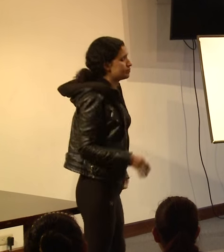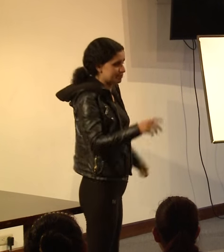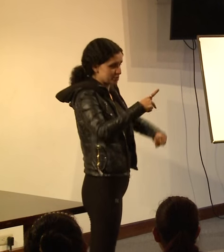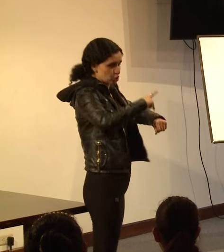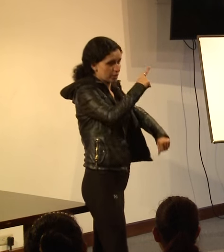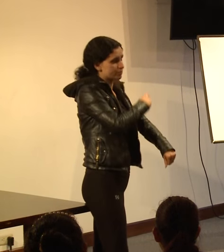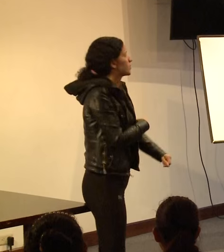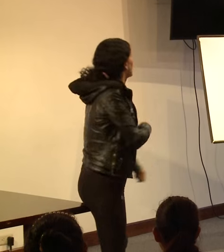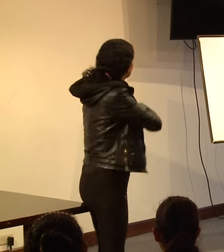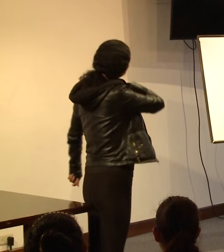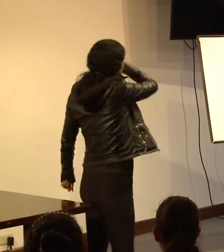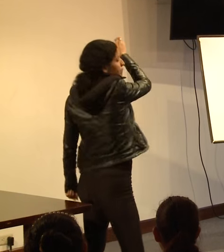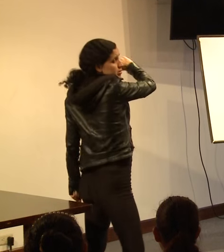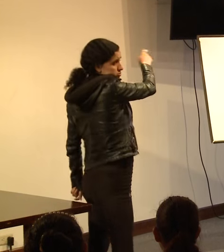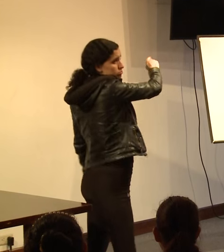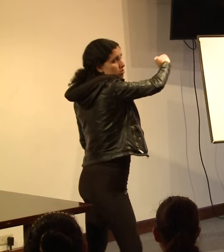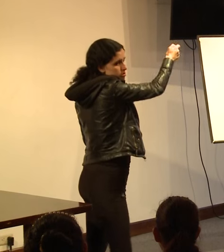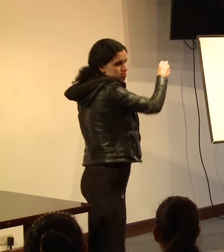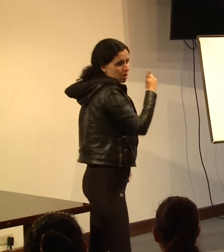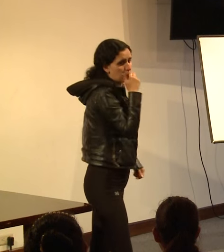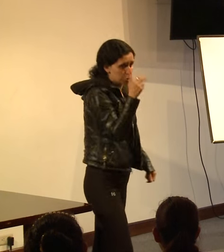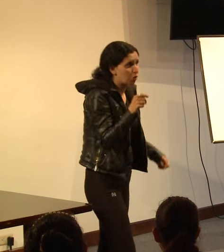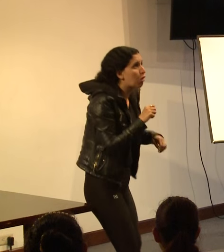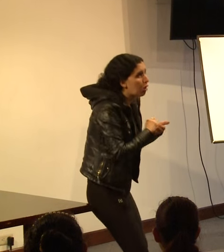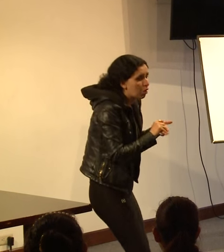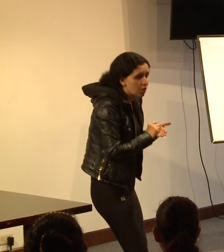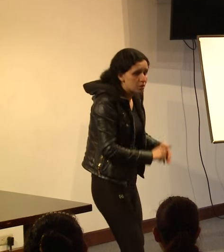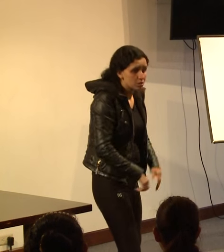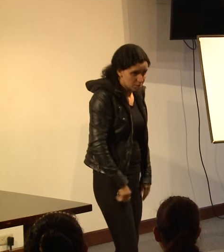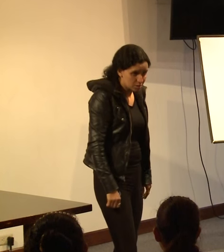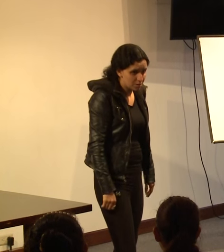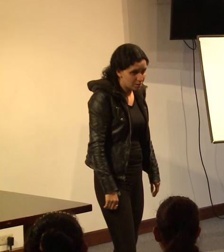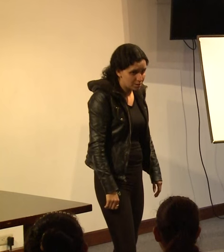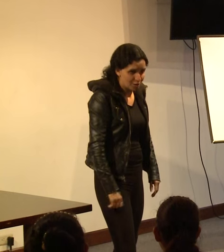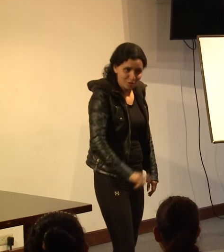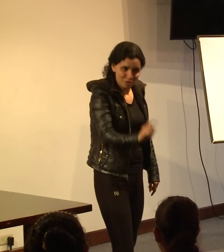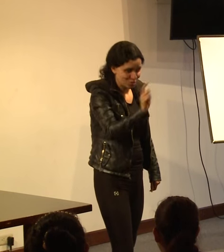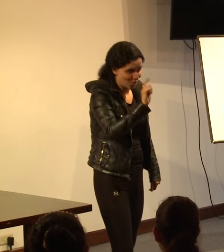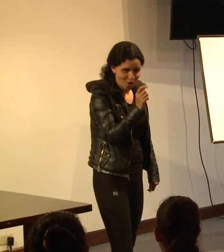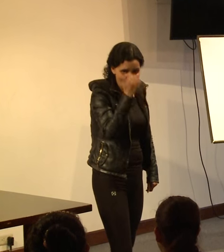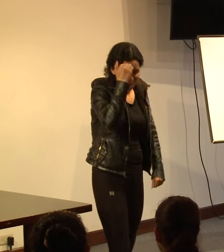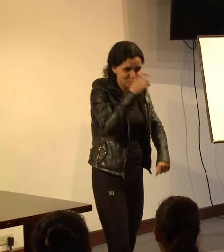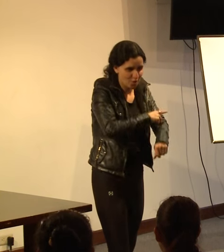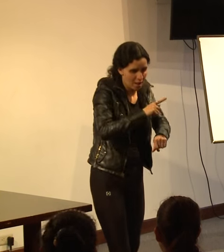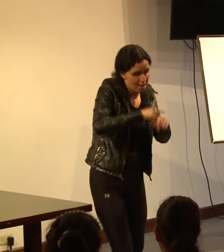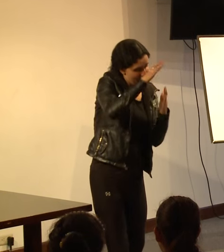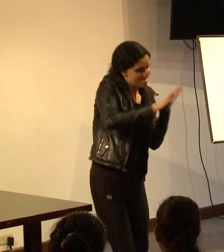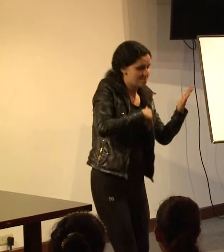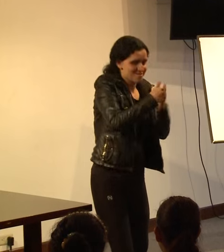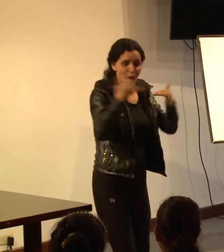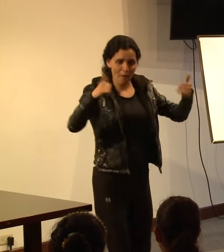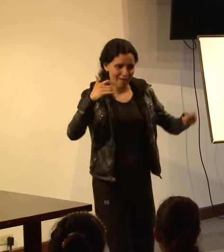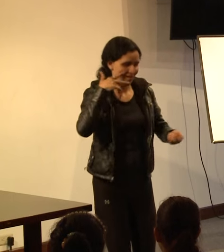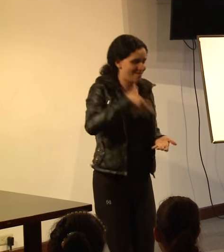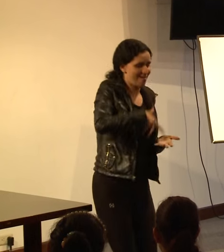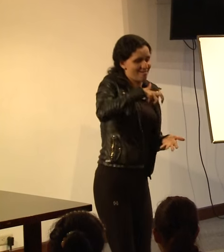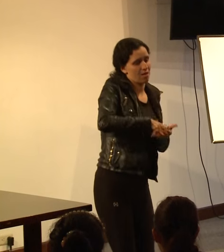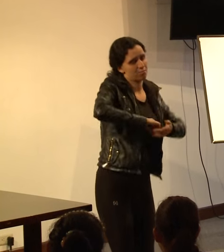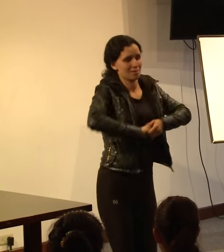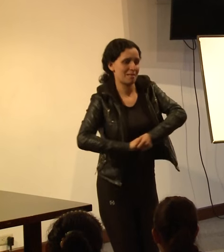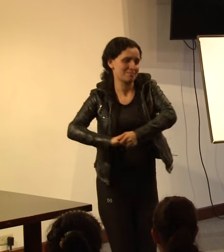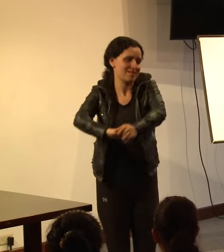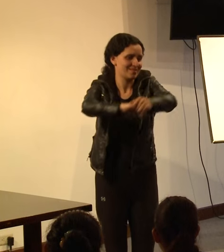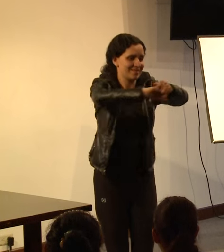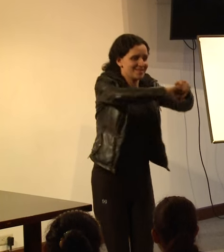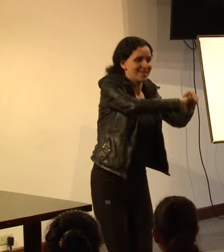ellas pintan, juegan, cantan, bailan, hacen un montón de vainas, porque ese es el código natural. ¿Se acuerdan lo que decíamos de los niños que rayan por naturaleza las paredes o se